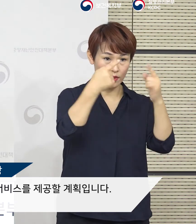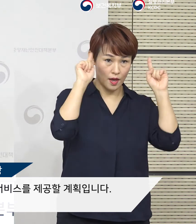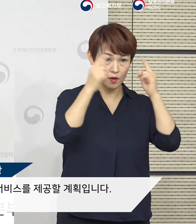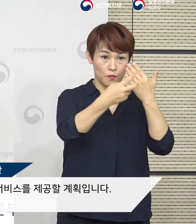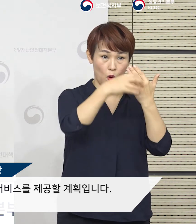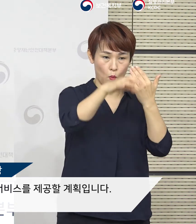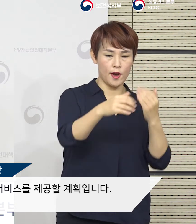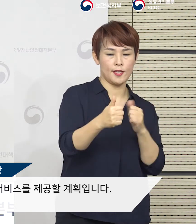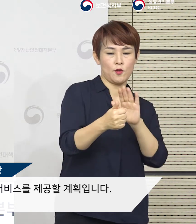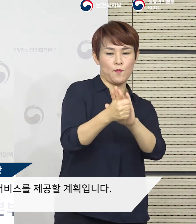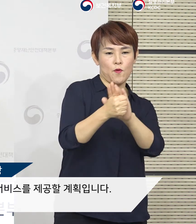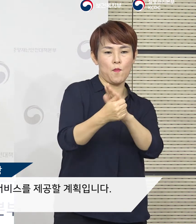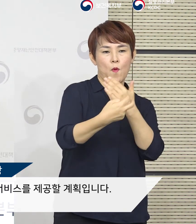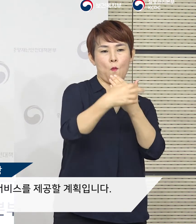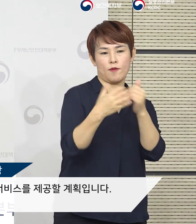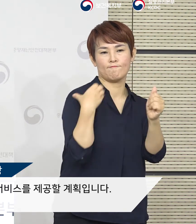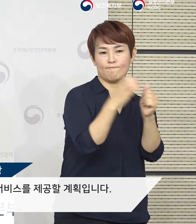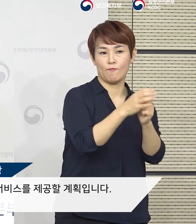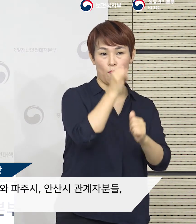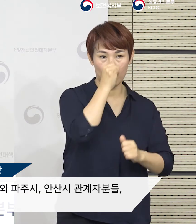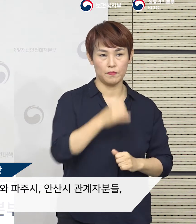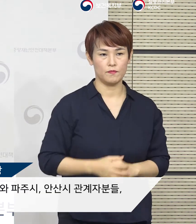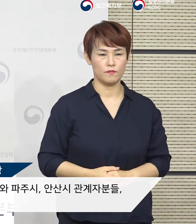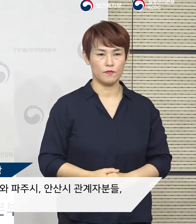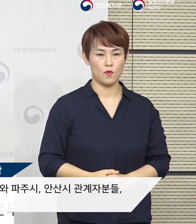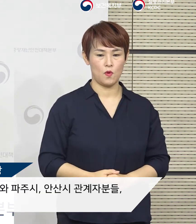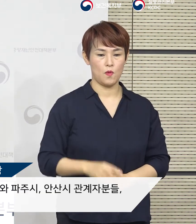참여하여 의료 서비스를 제공할 계획입니다.